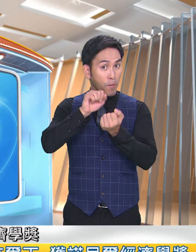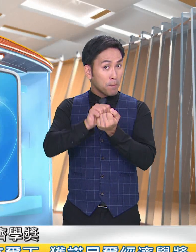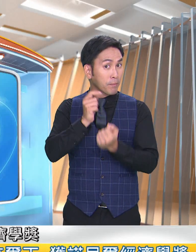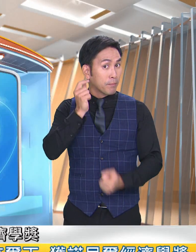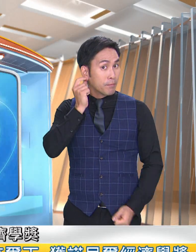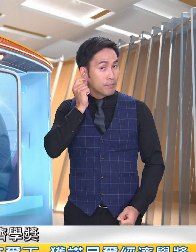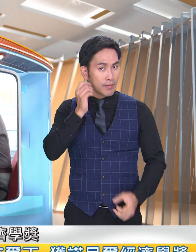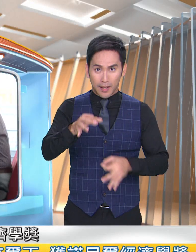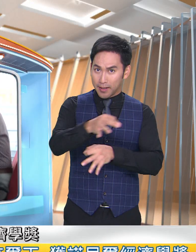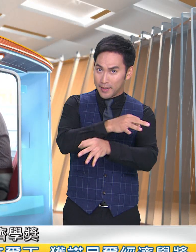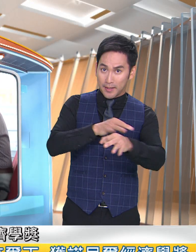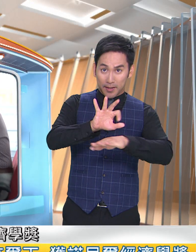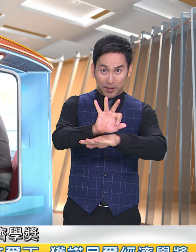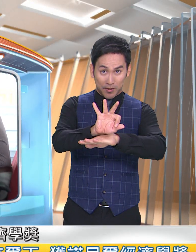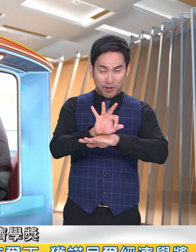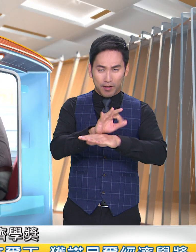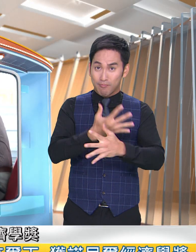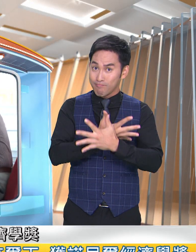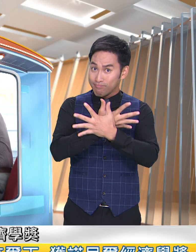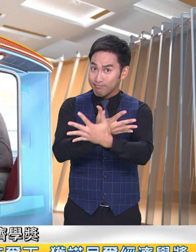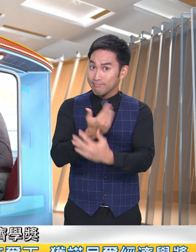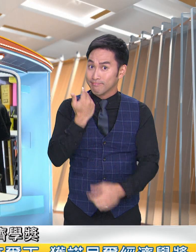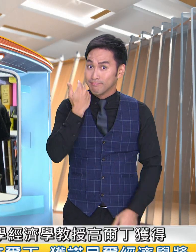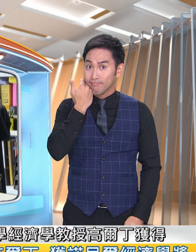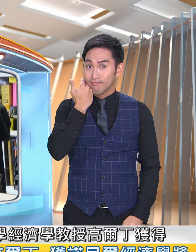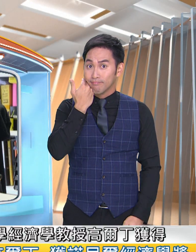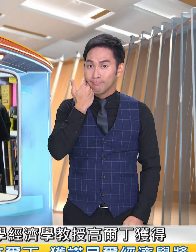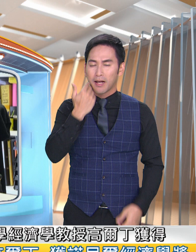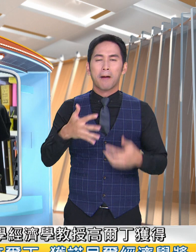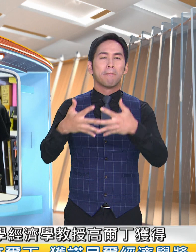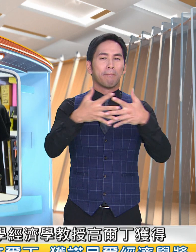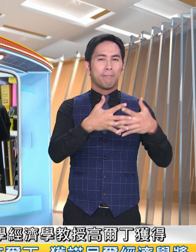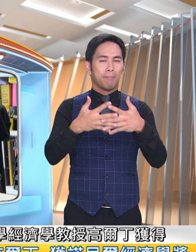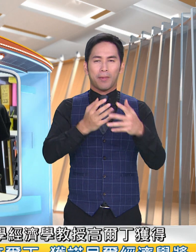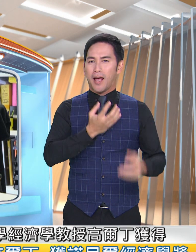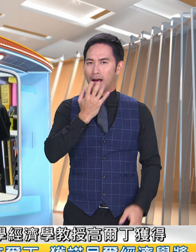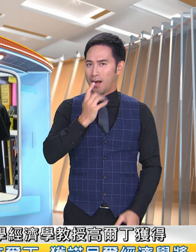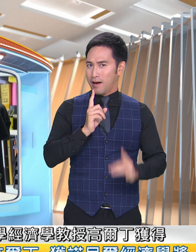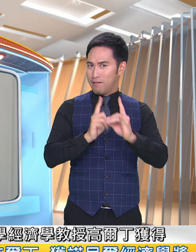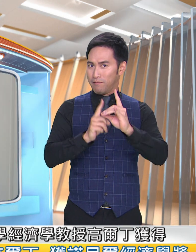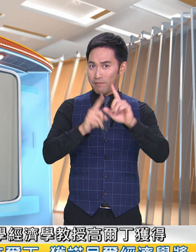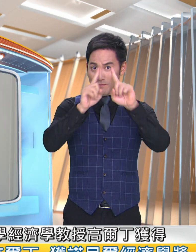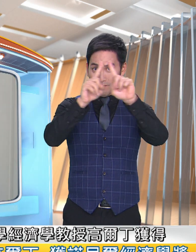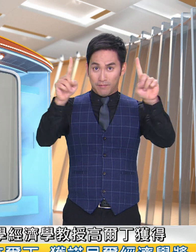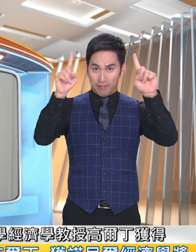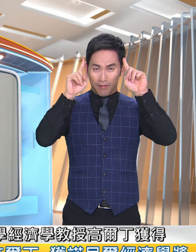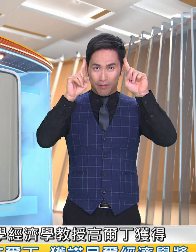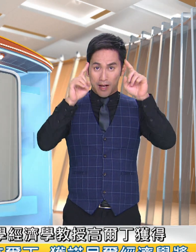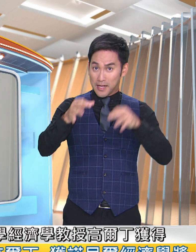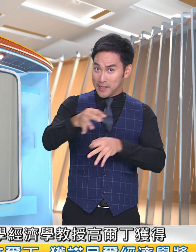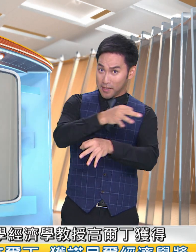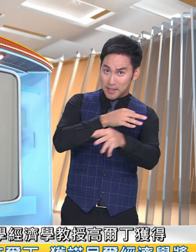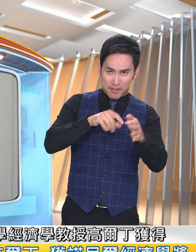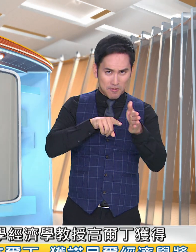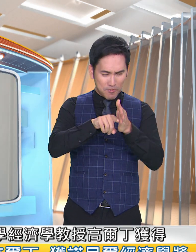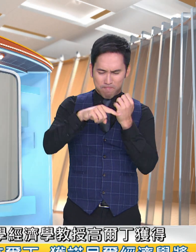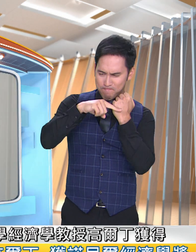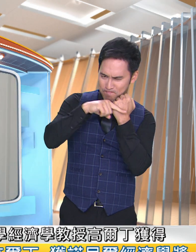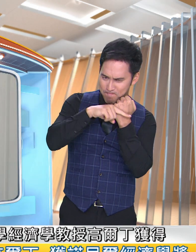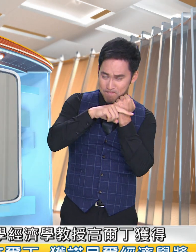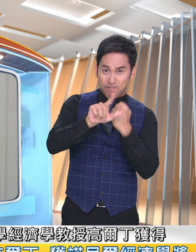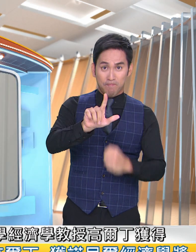今年的诺贝尔经济学奖是由美国哈佛大学经济学教授高尔丁获